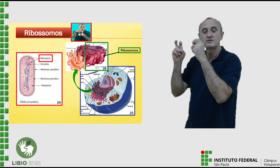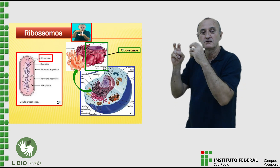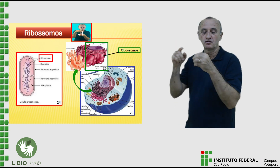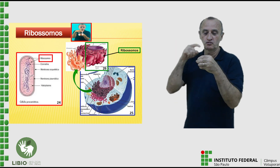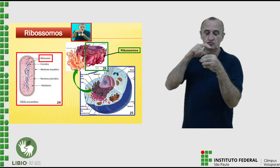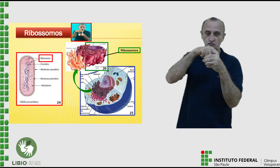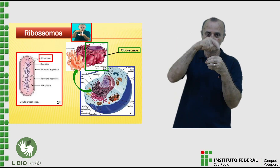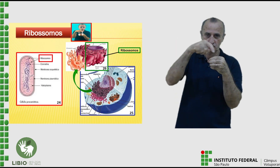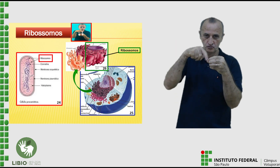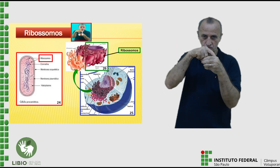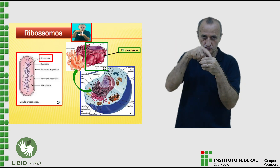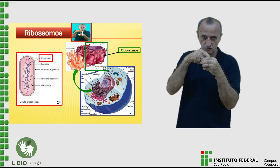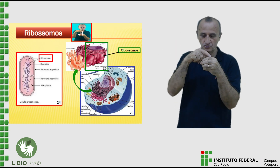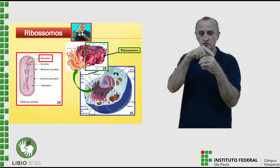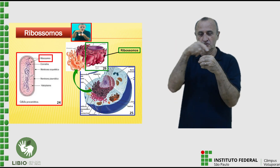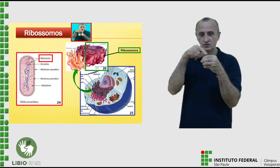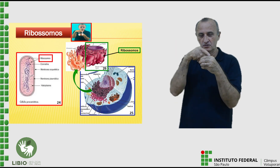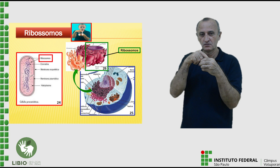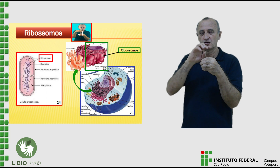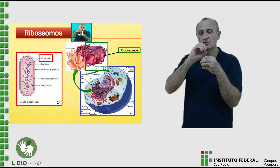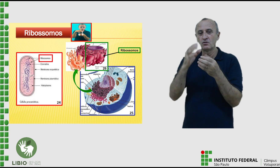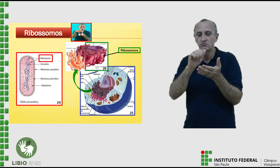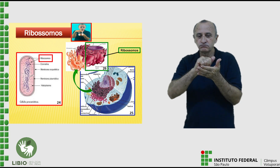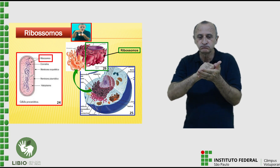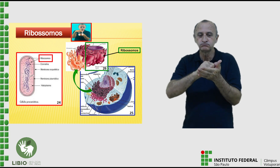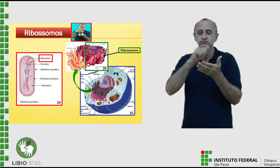Veja aqui, olha, os ribossomos.